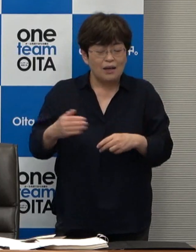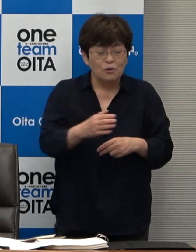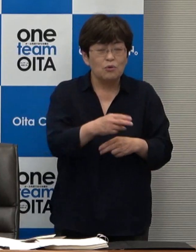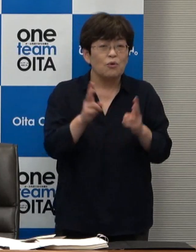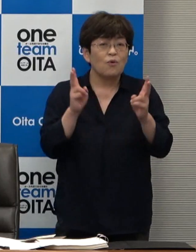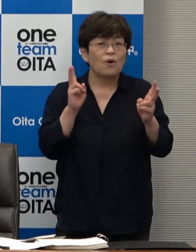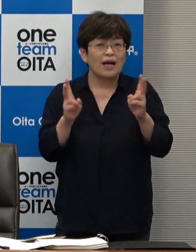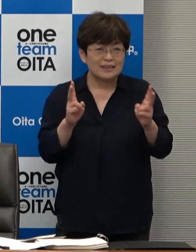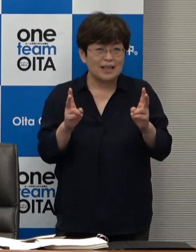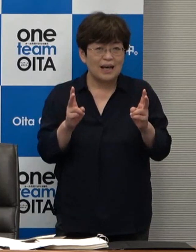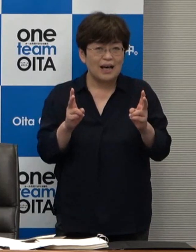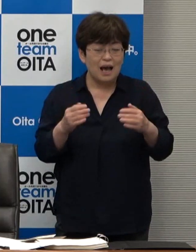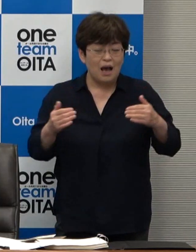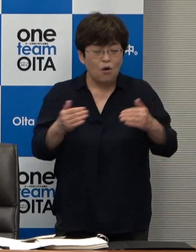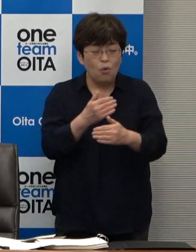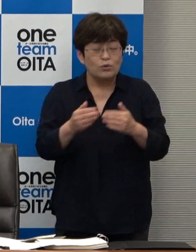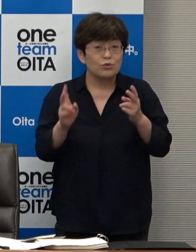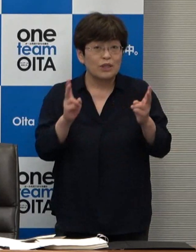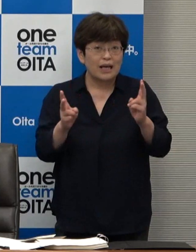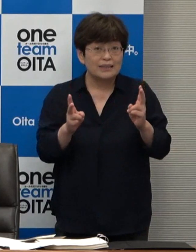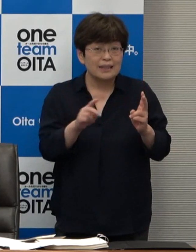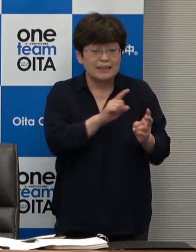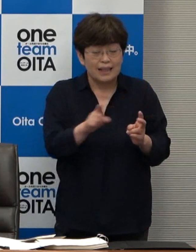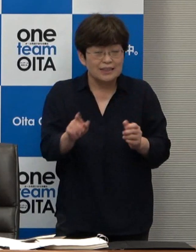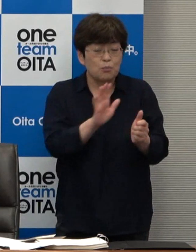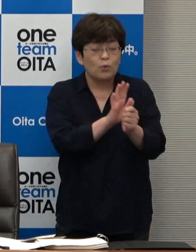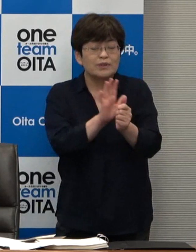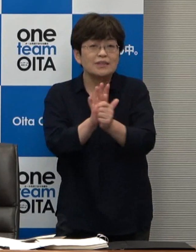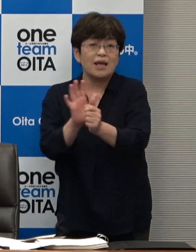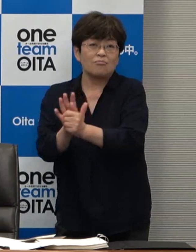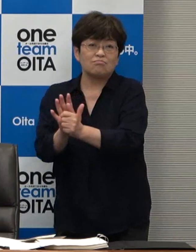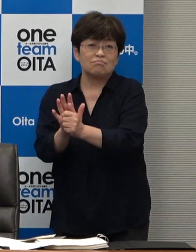交通事業者の支援も実施してまいります。